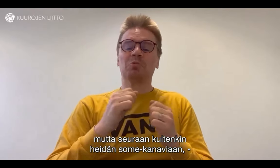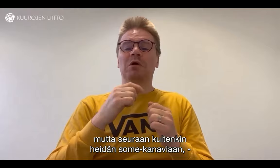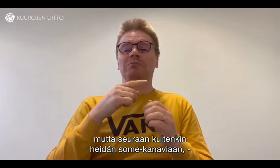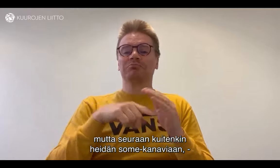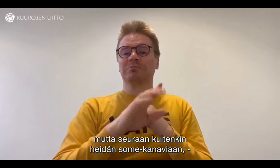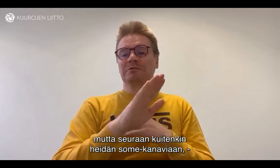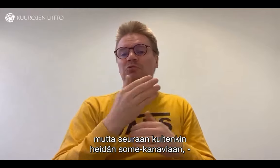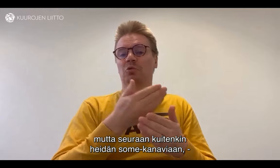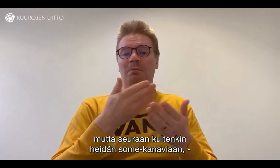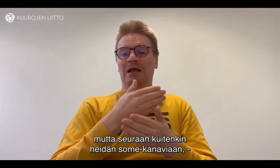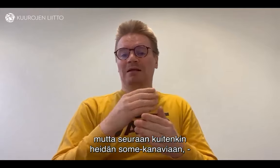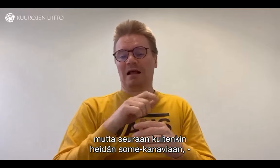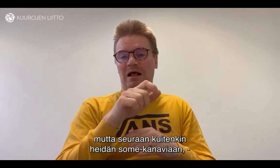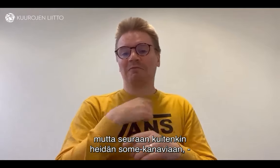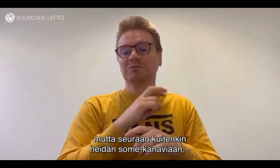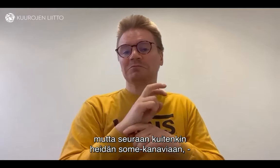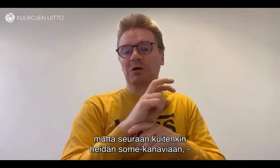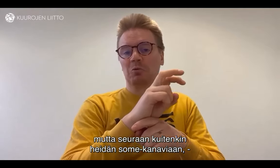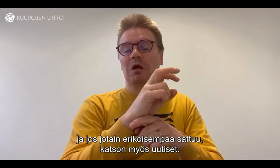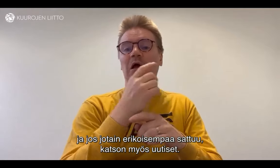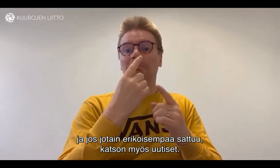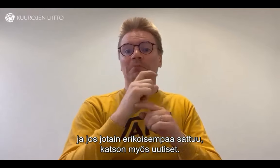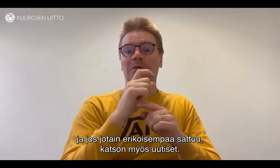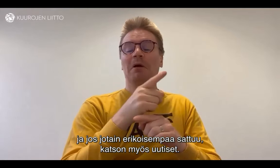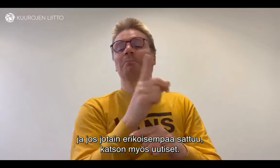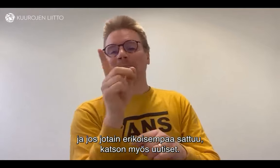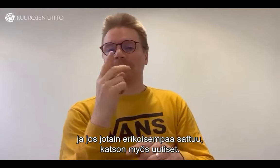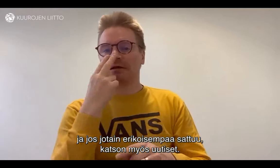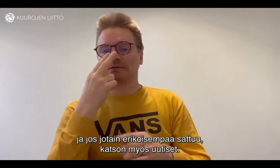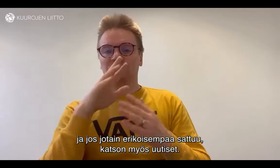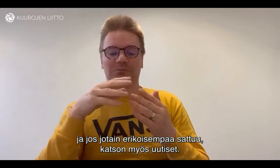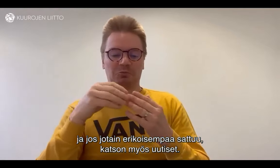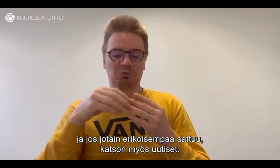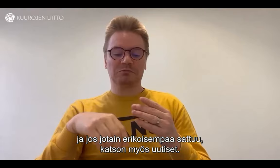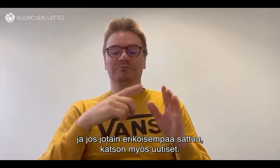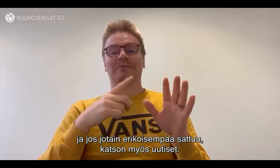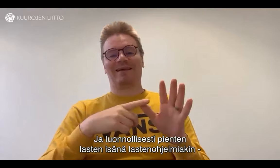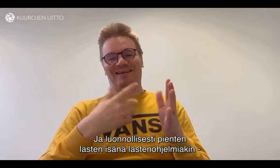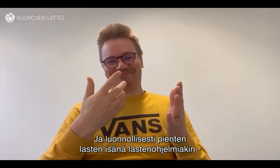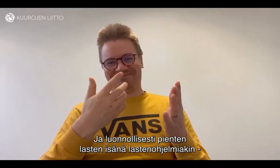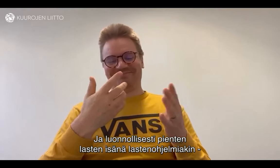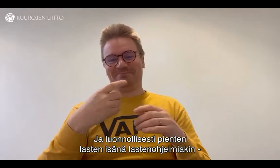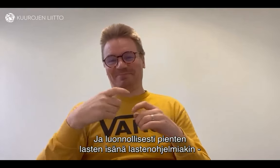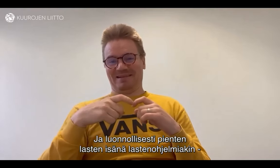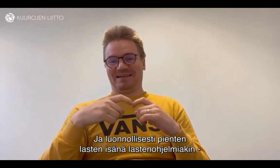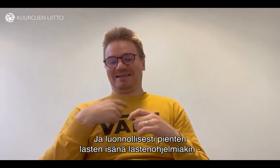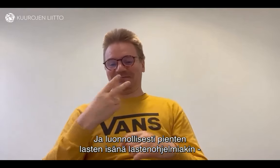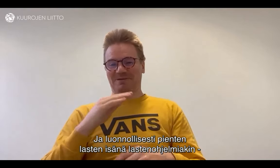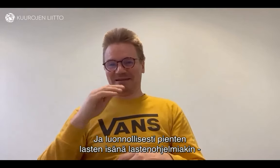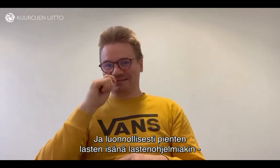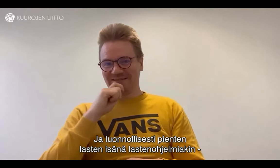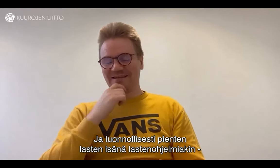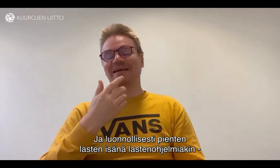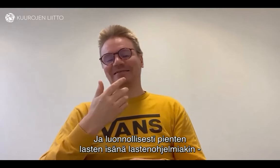Ylen viittomakielisiä uutisia en juurikaan katso, mutta seuraan kuitenkin heidän somekanaviaan. Jos jotain erikoisempaa sattuu, katson